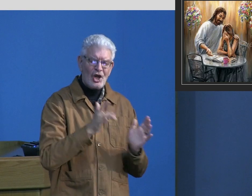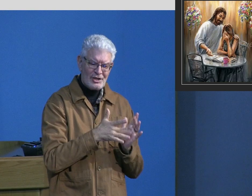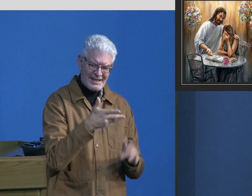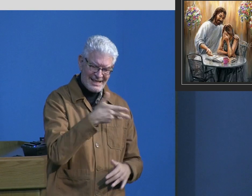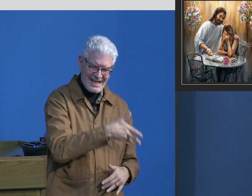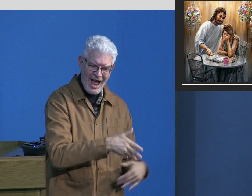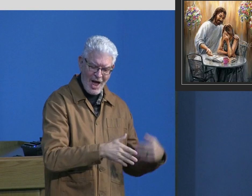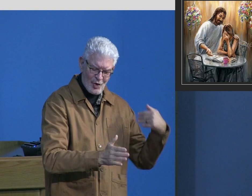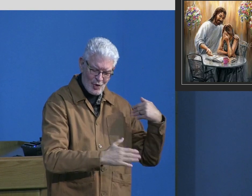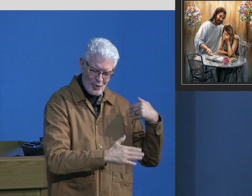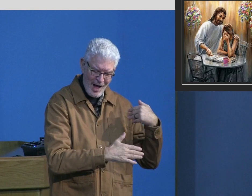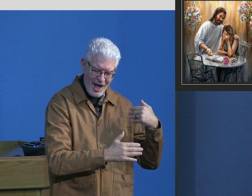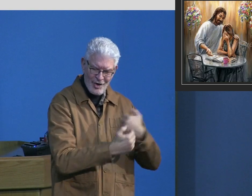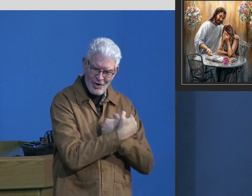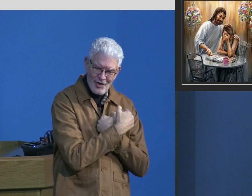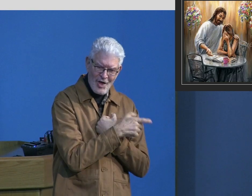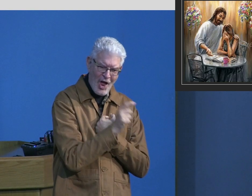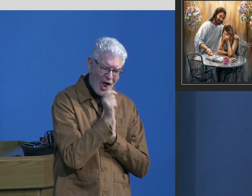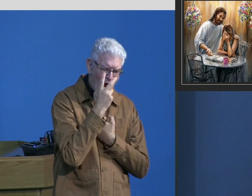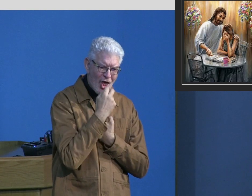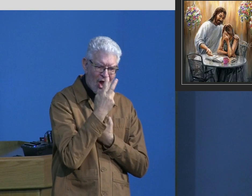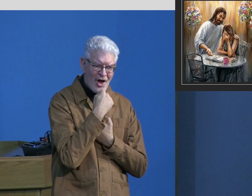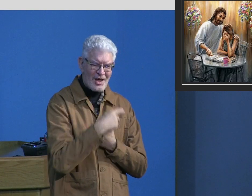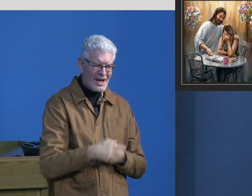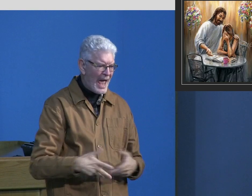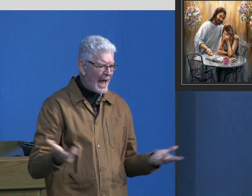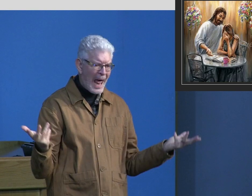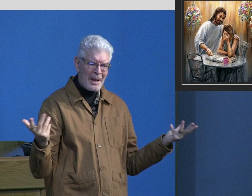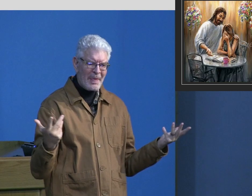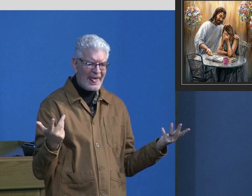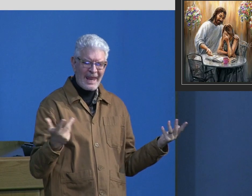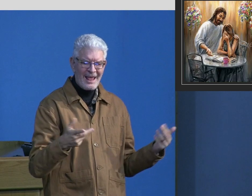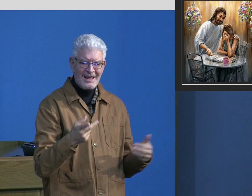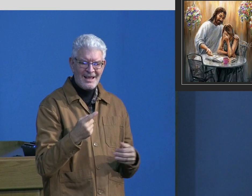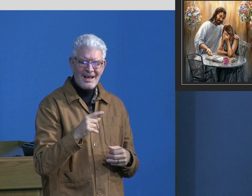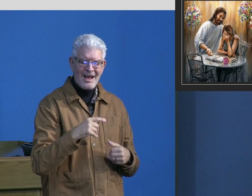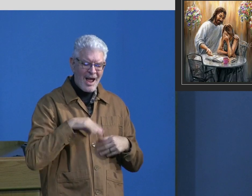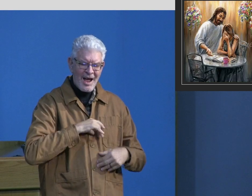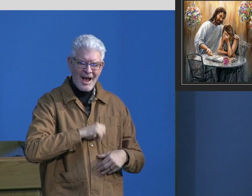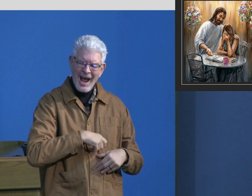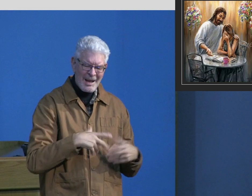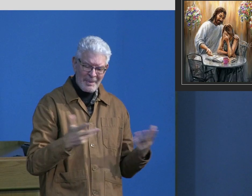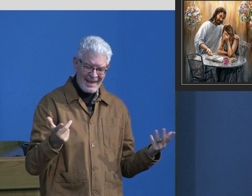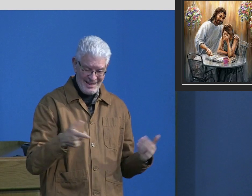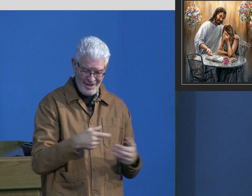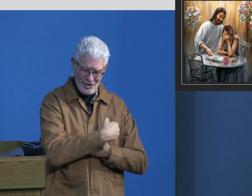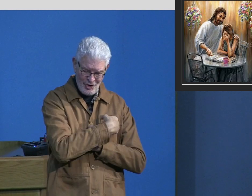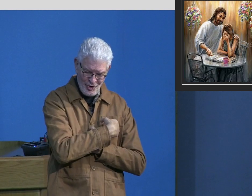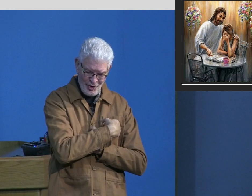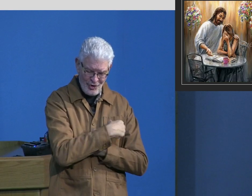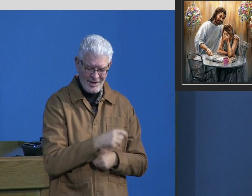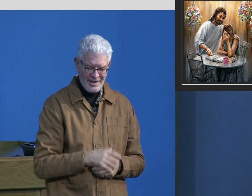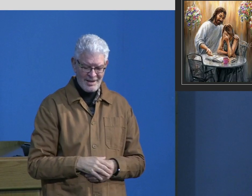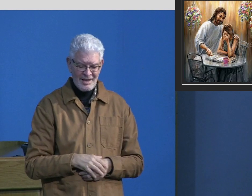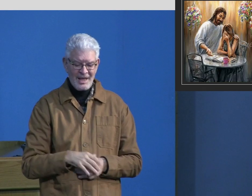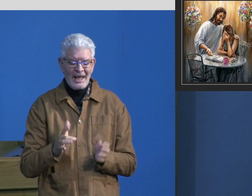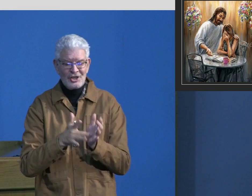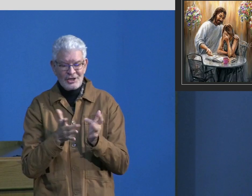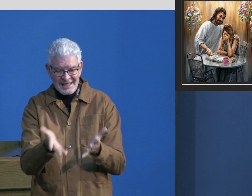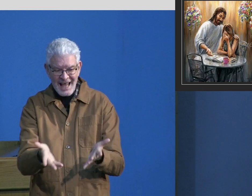ouens wat hartseer is, daar sal Jesus gewees het om te troos. Iemand wat sê, ek kan nie meer nie. Hy het